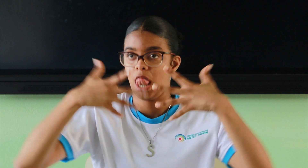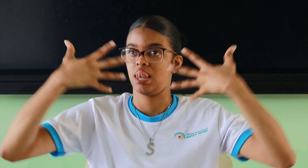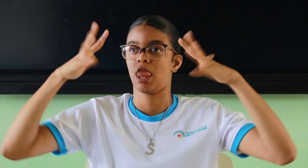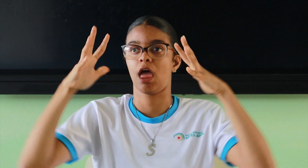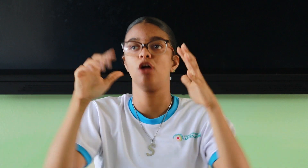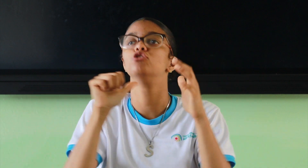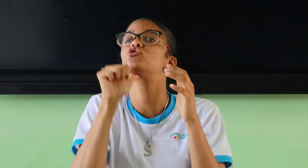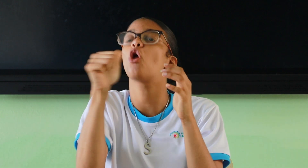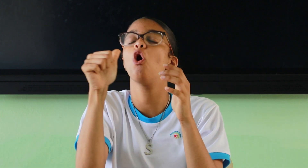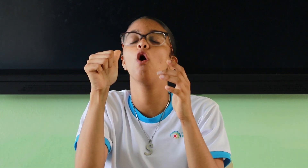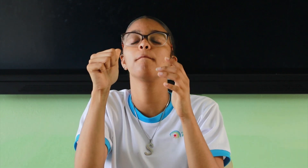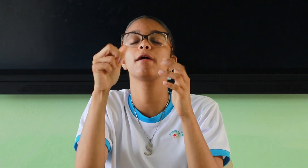Por ejemplo, la masilla